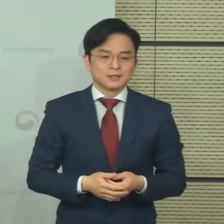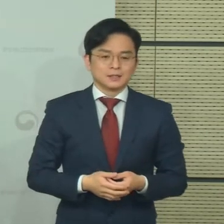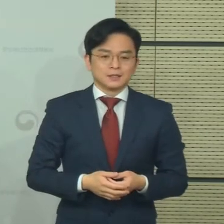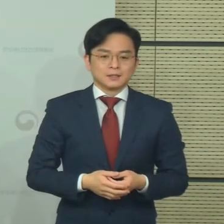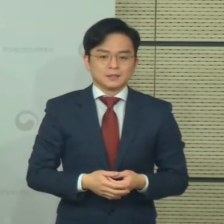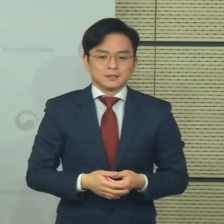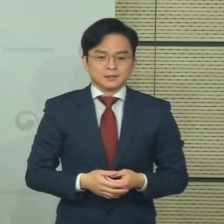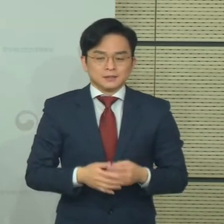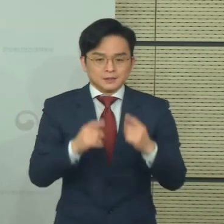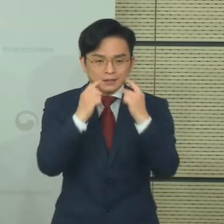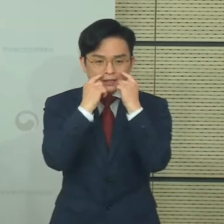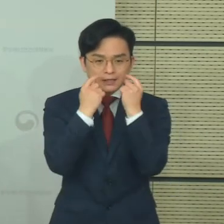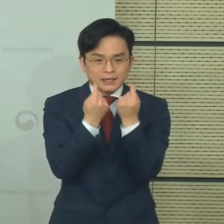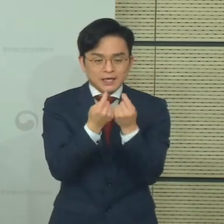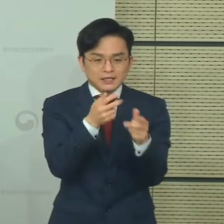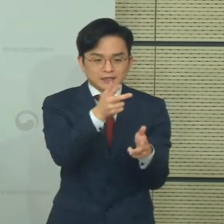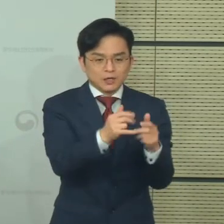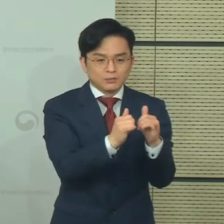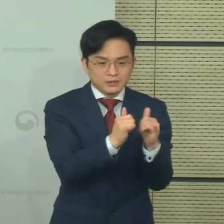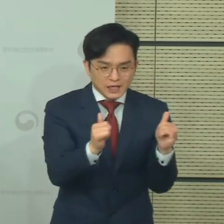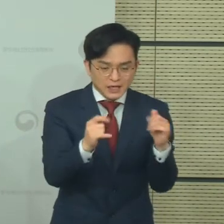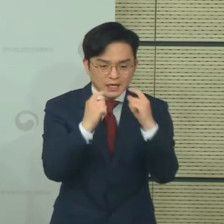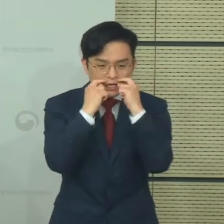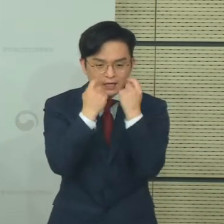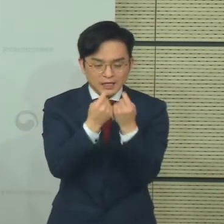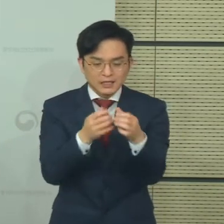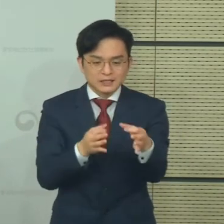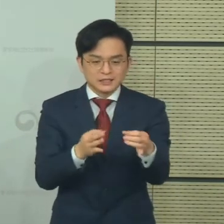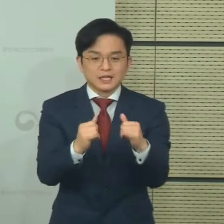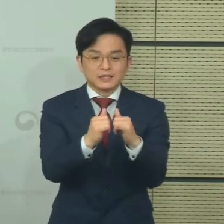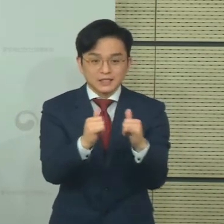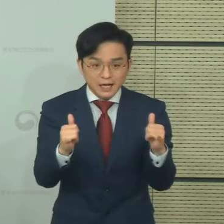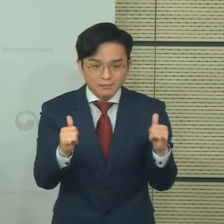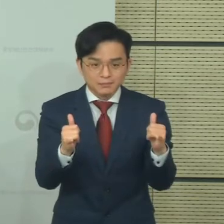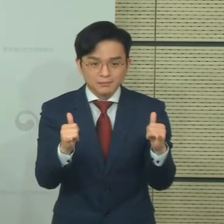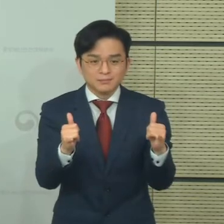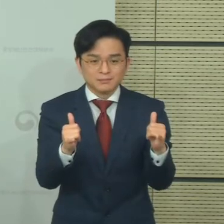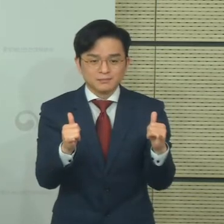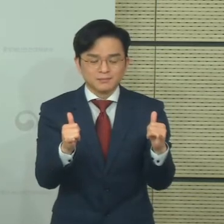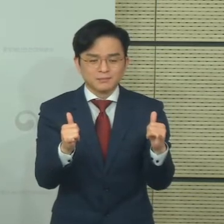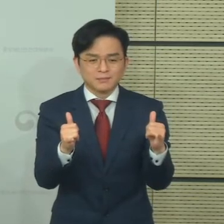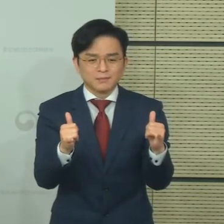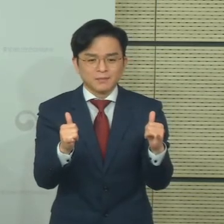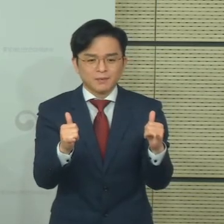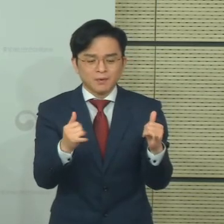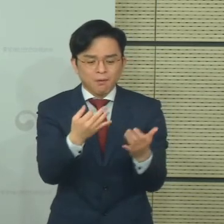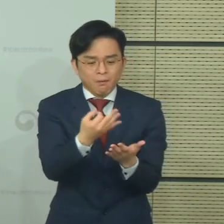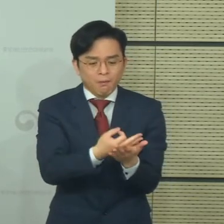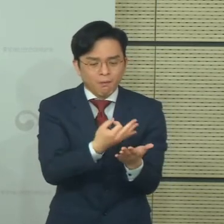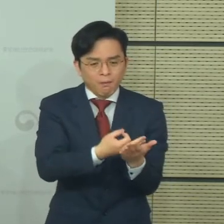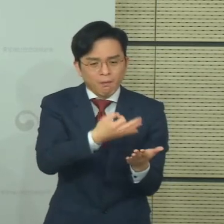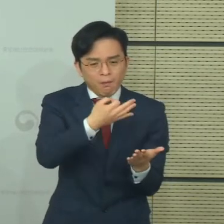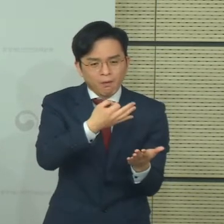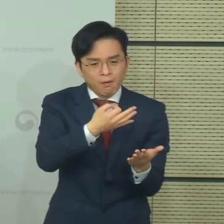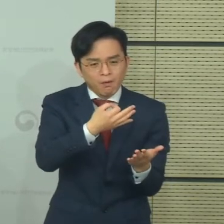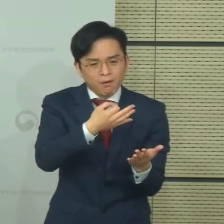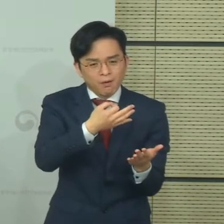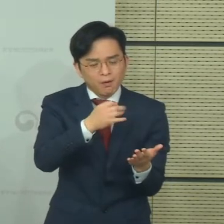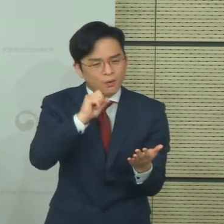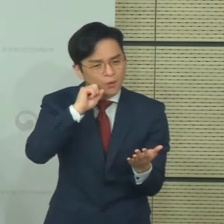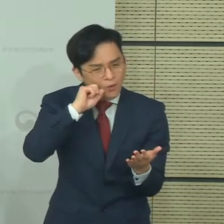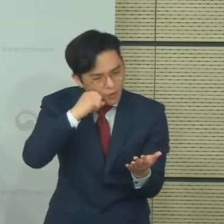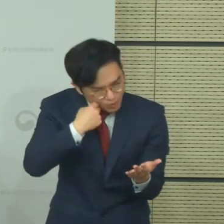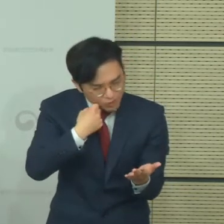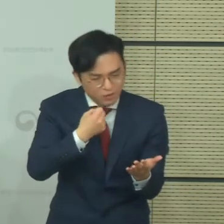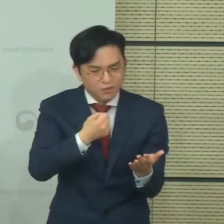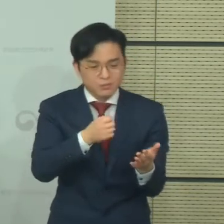필요하다는 지적도 많습니다. 장관님께서도 준비 중이라고 하셨는데요. 이런 준비 상황이 어느 정도 진행됐고 언제